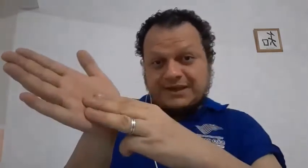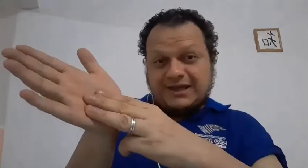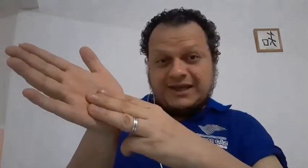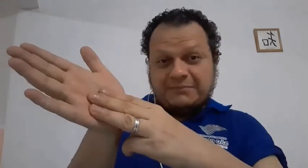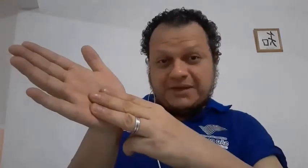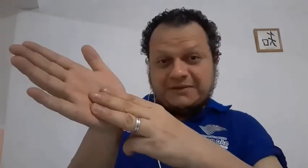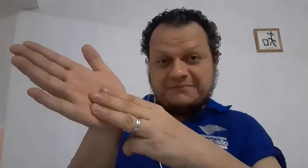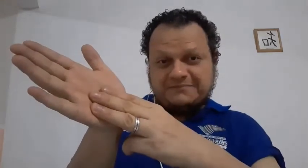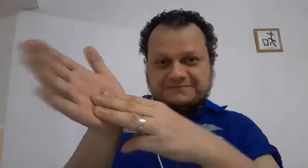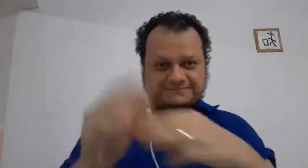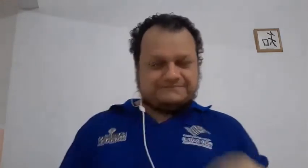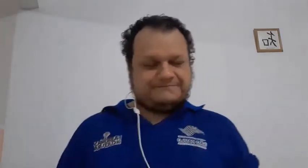M.